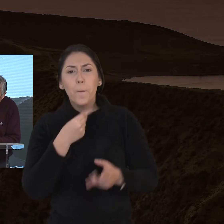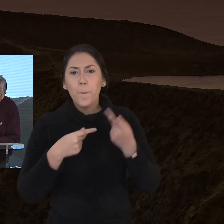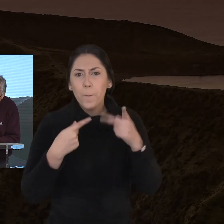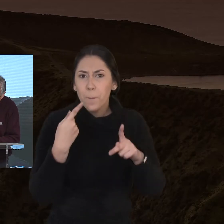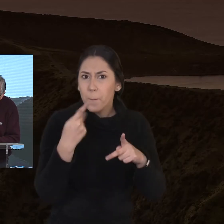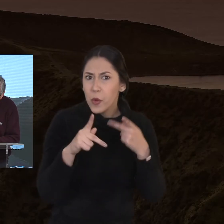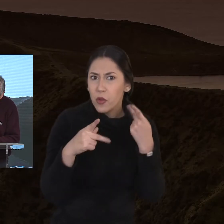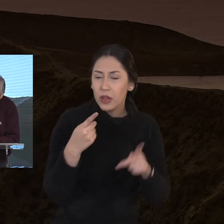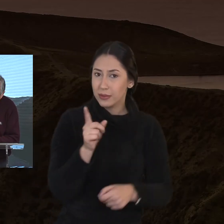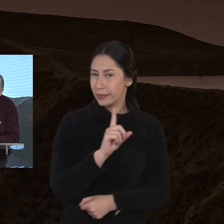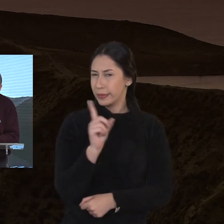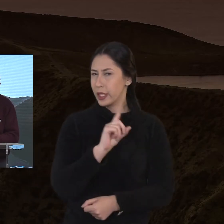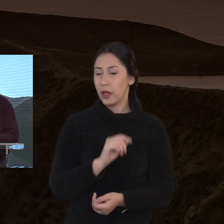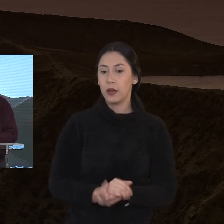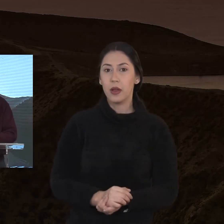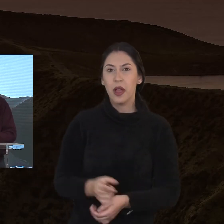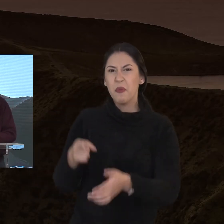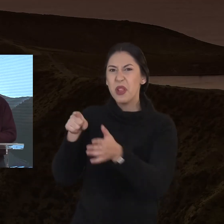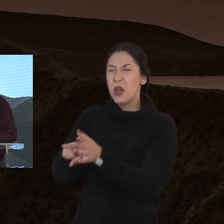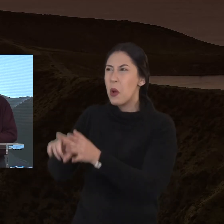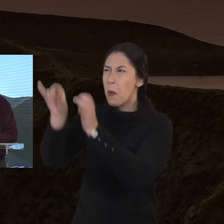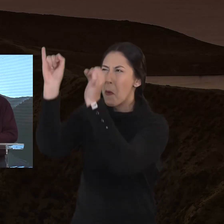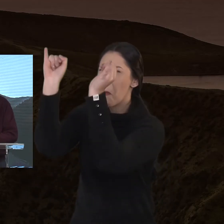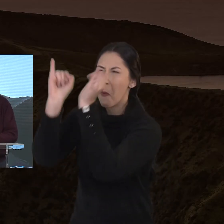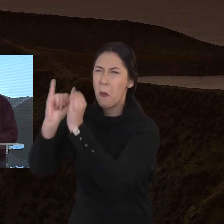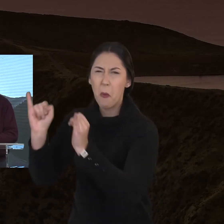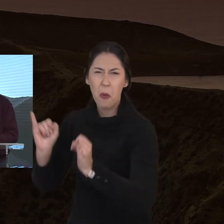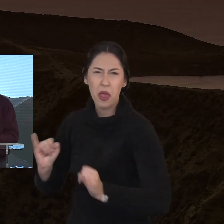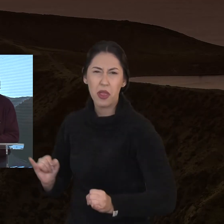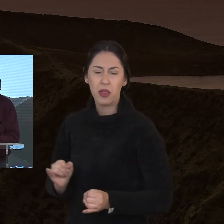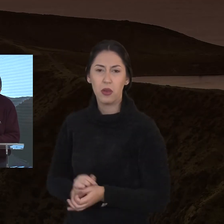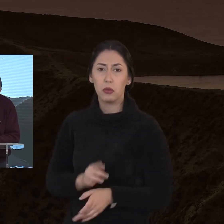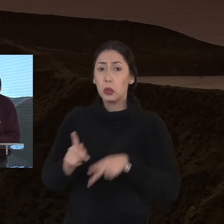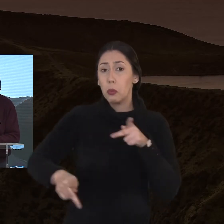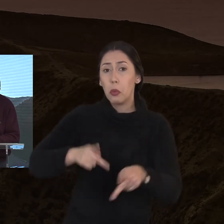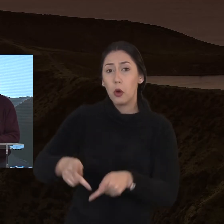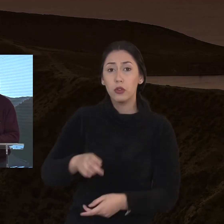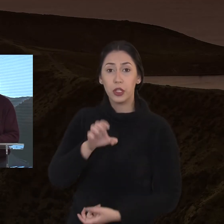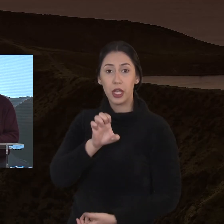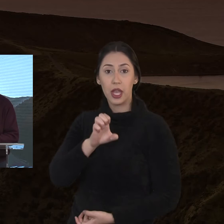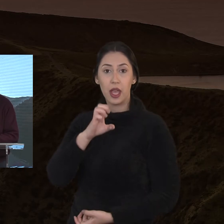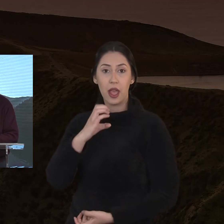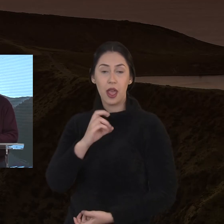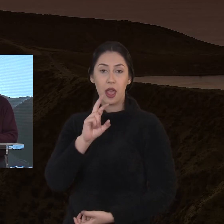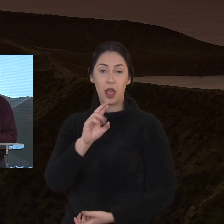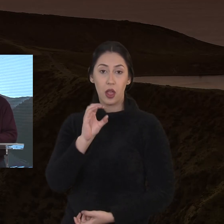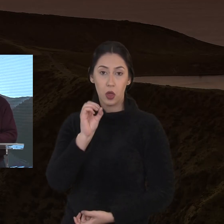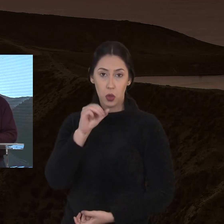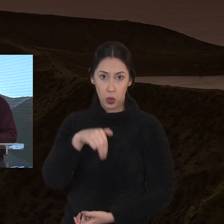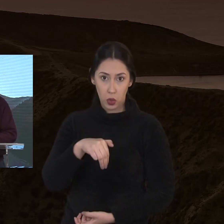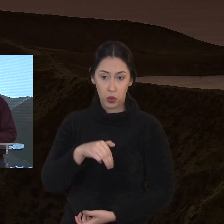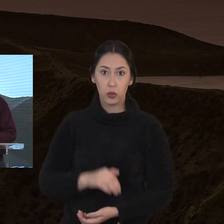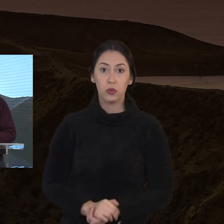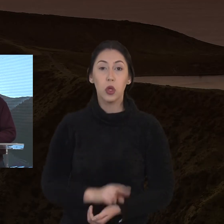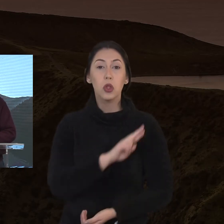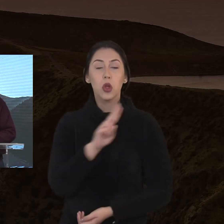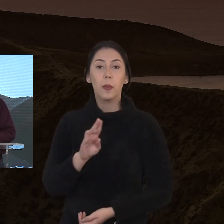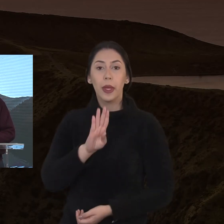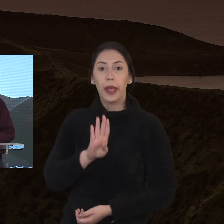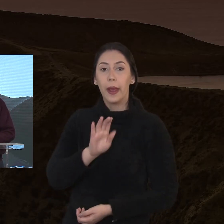consultar o deus de ecrom o deus dos economistas receber um diretor chamado